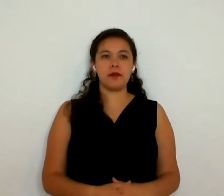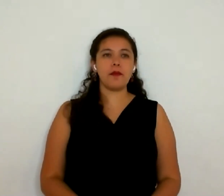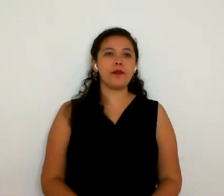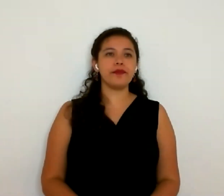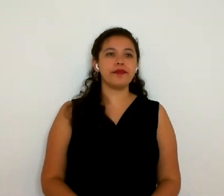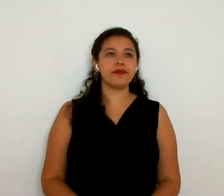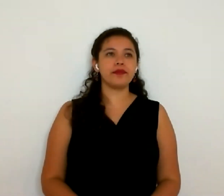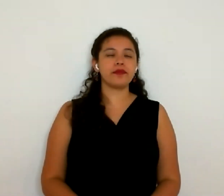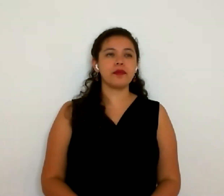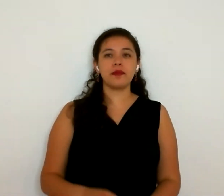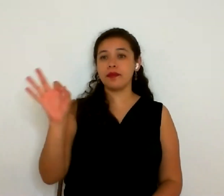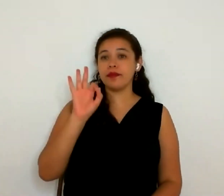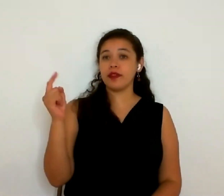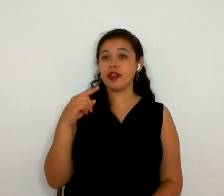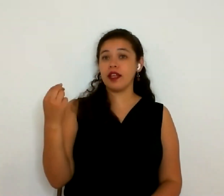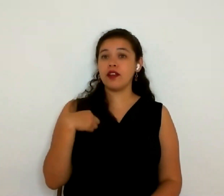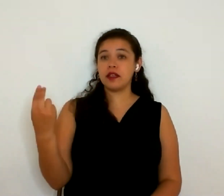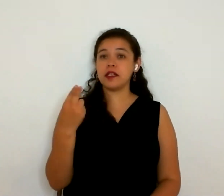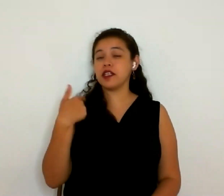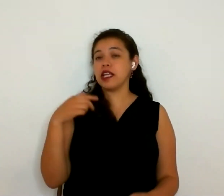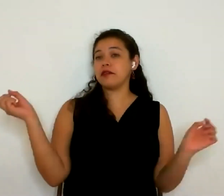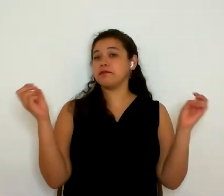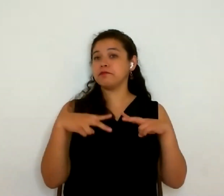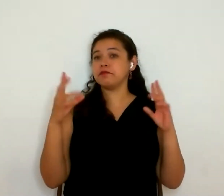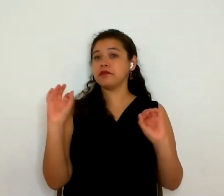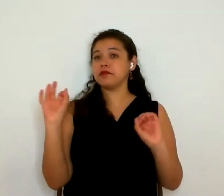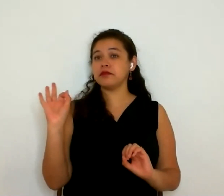o la mejor ya no es necesario que nos veamos más